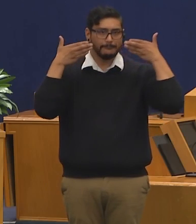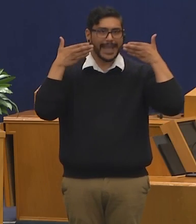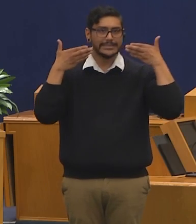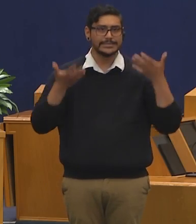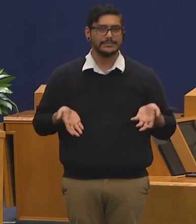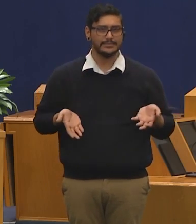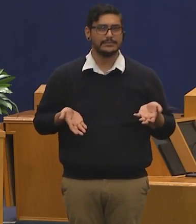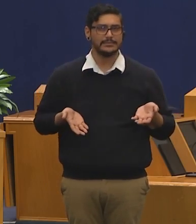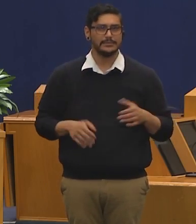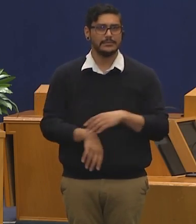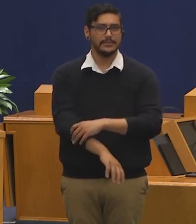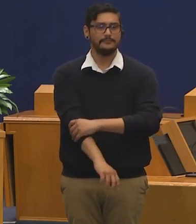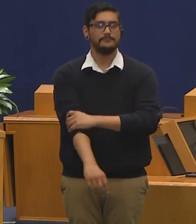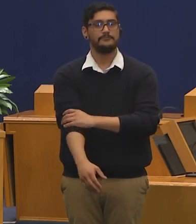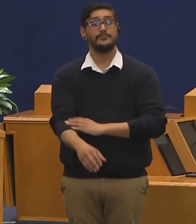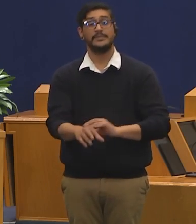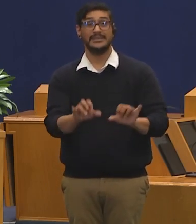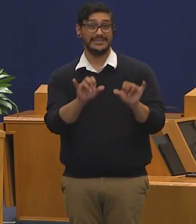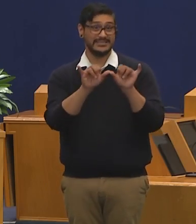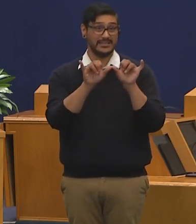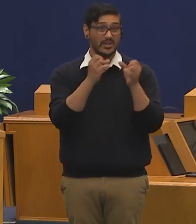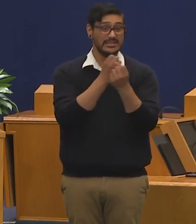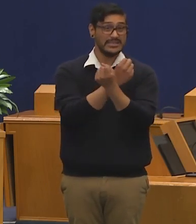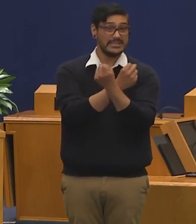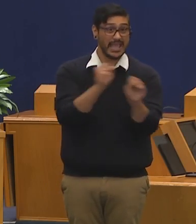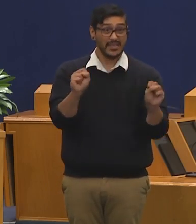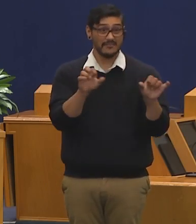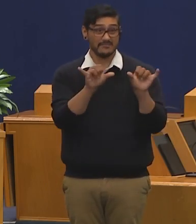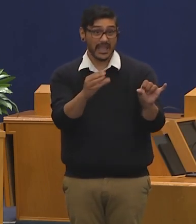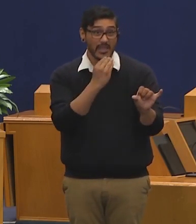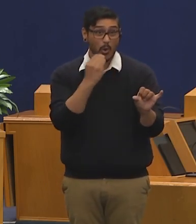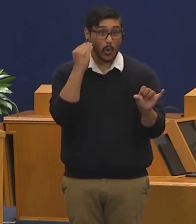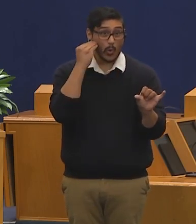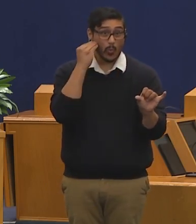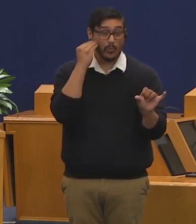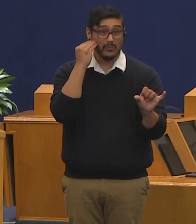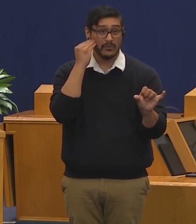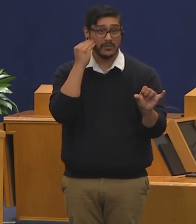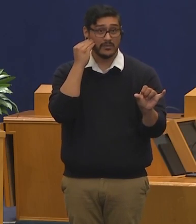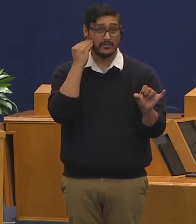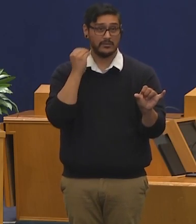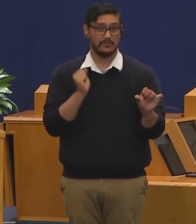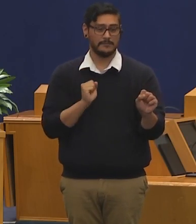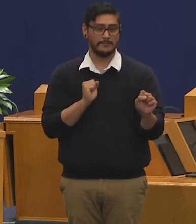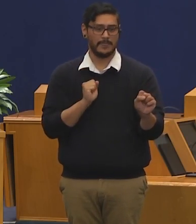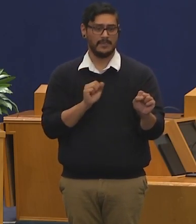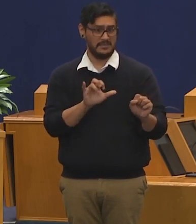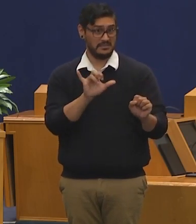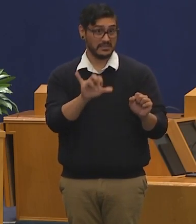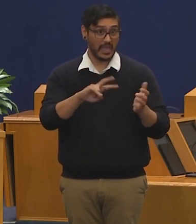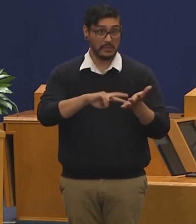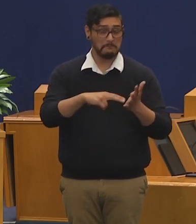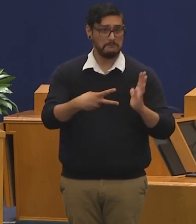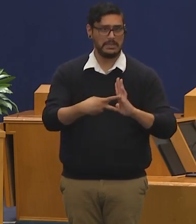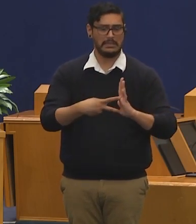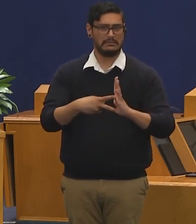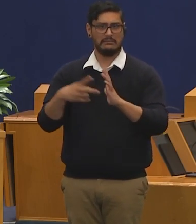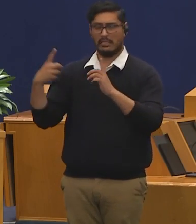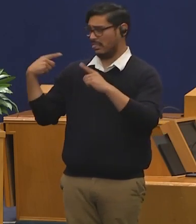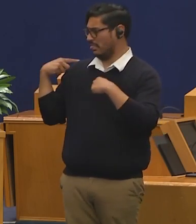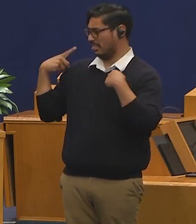Extender más seguro en casa no significa que lo que hemos hecho hasta ahora no